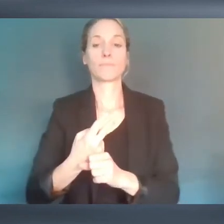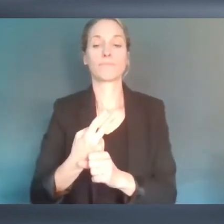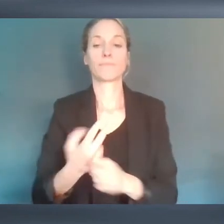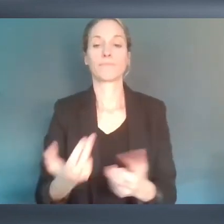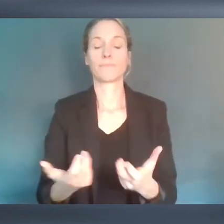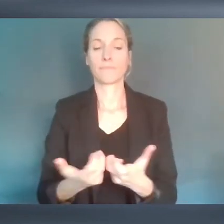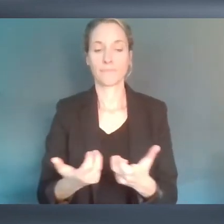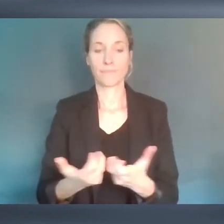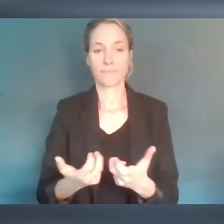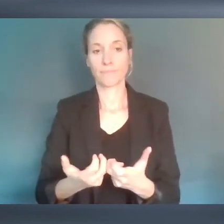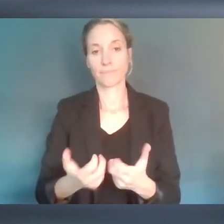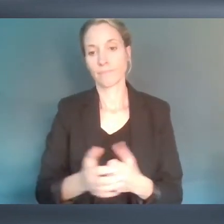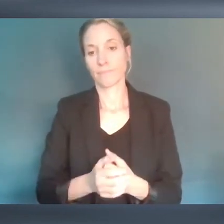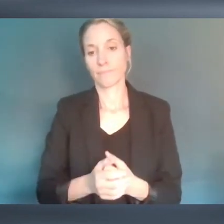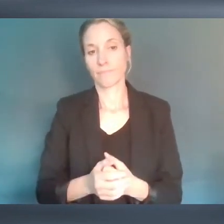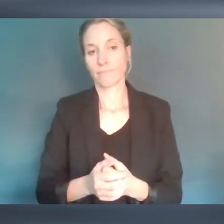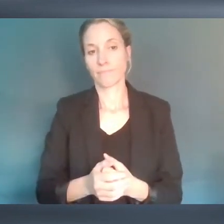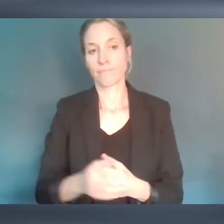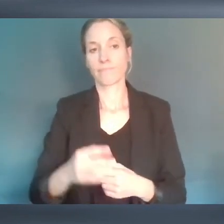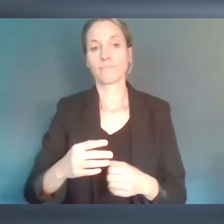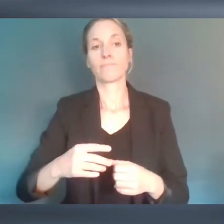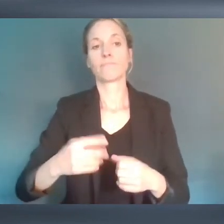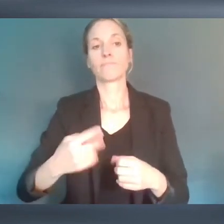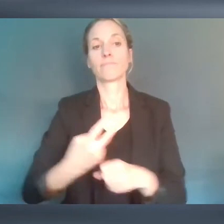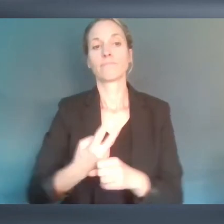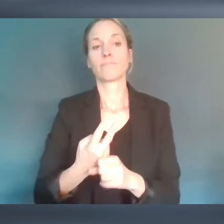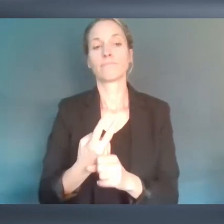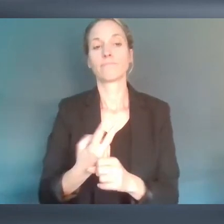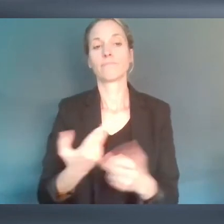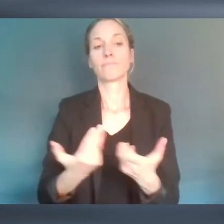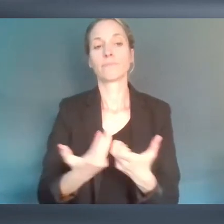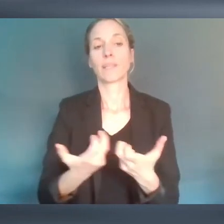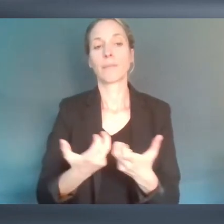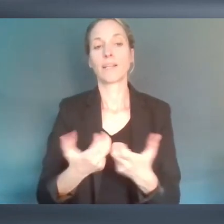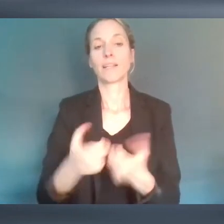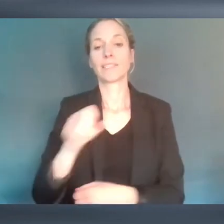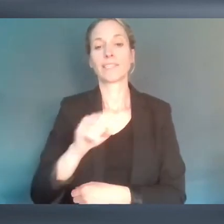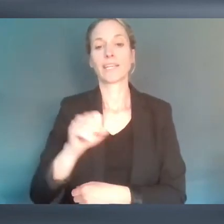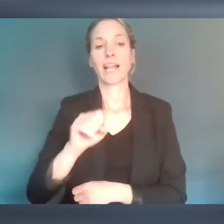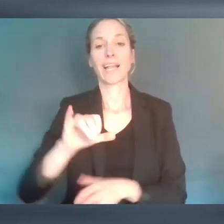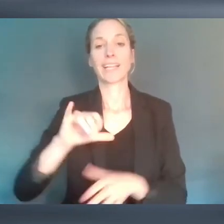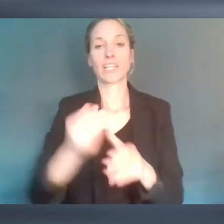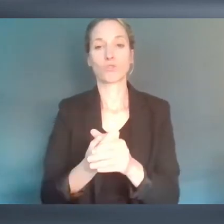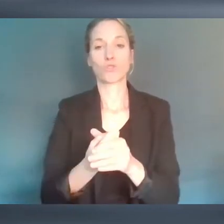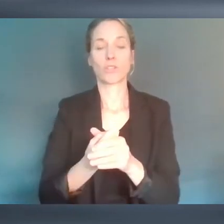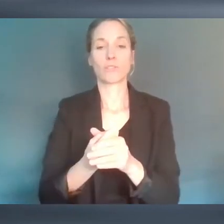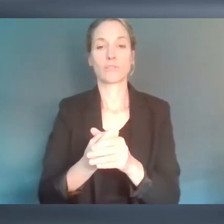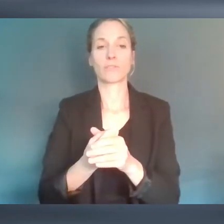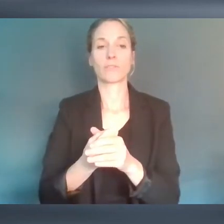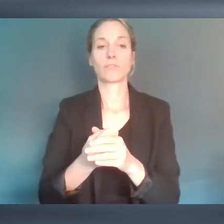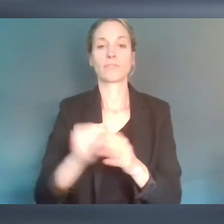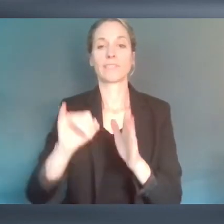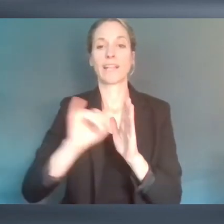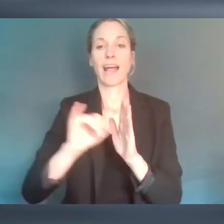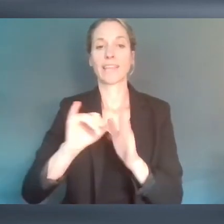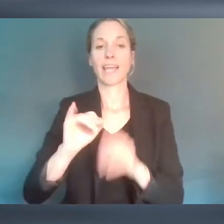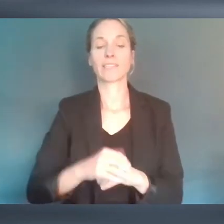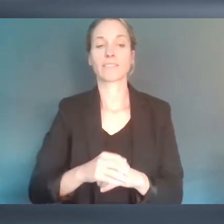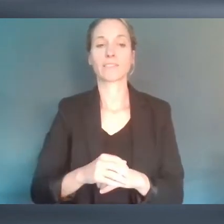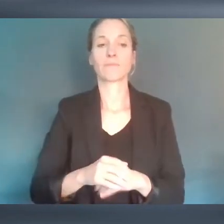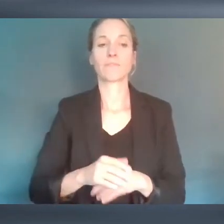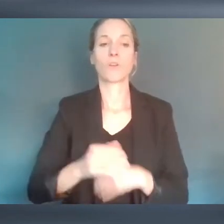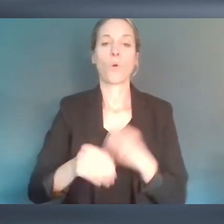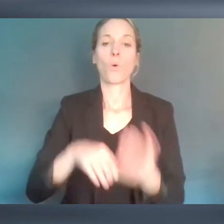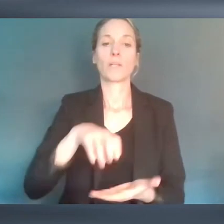celui qui s'appelle le Single and Inclusion Index du Center for Disability